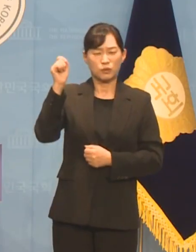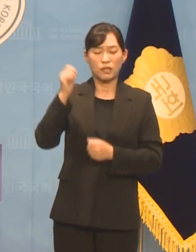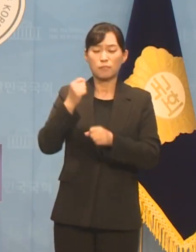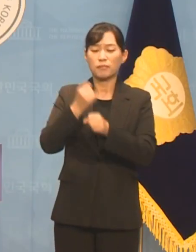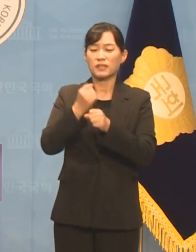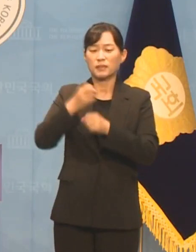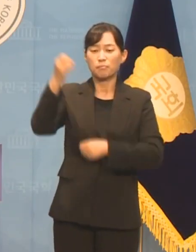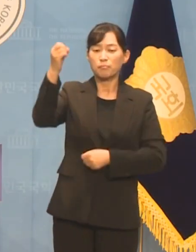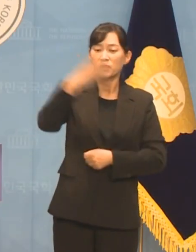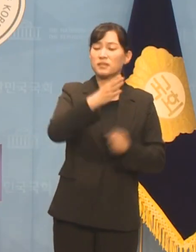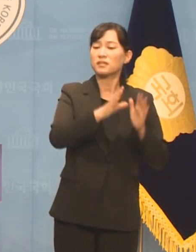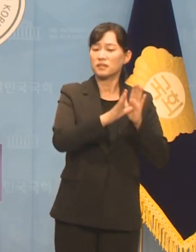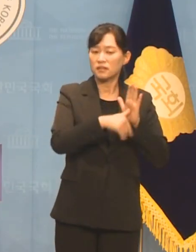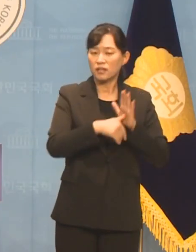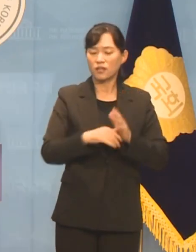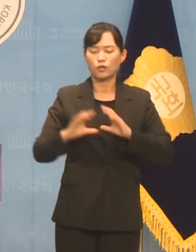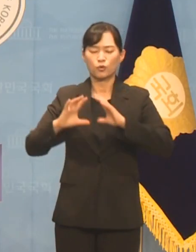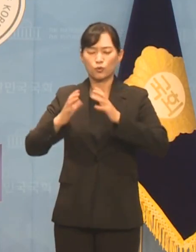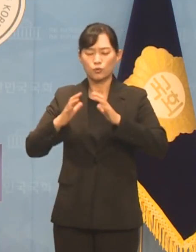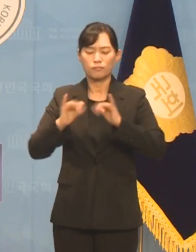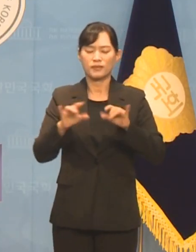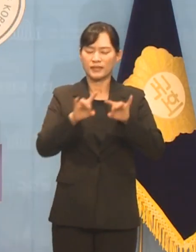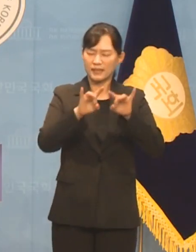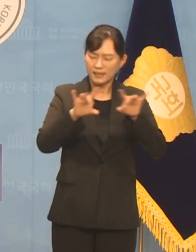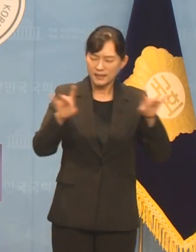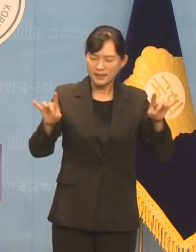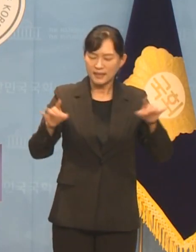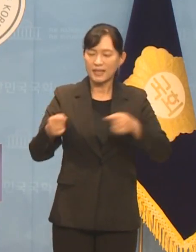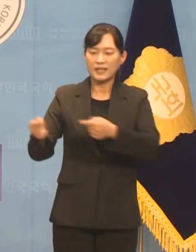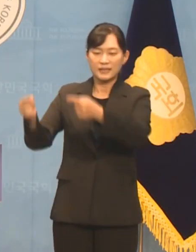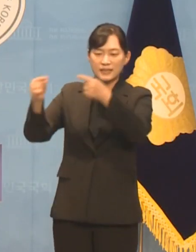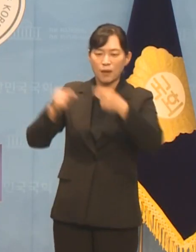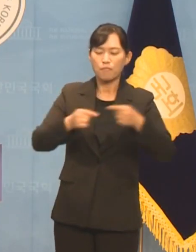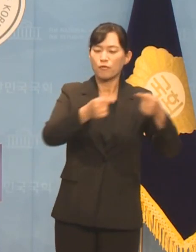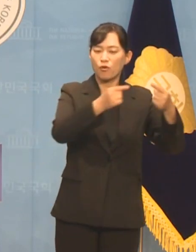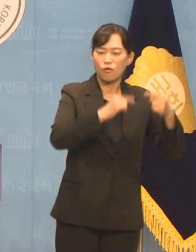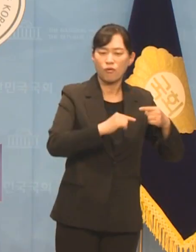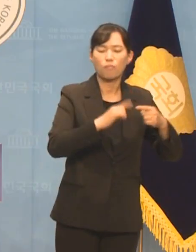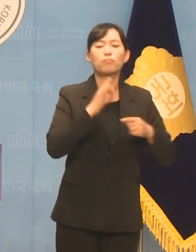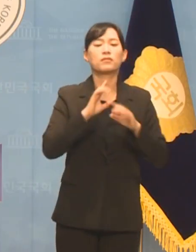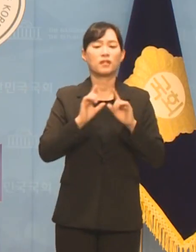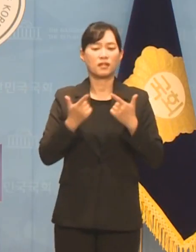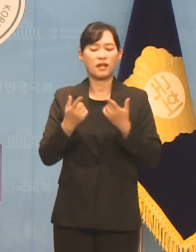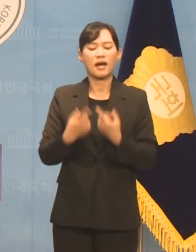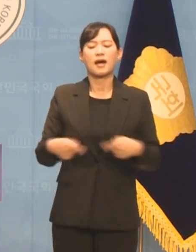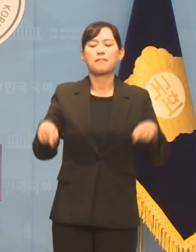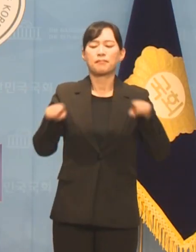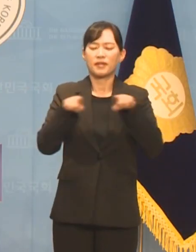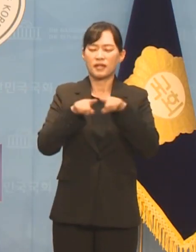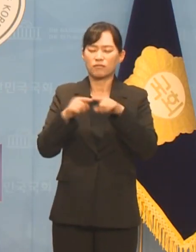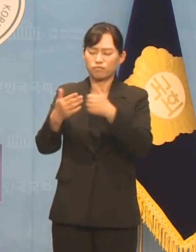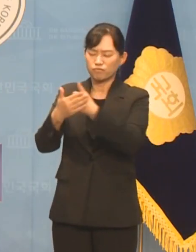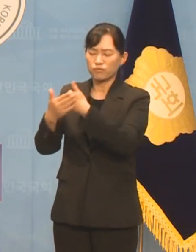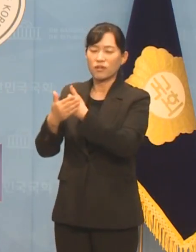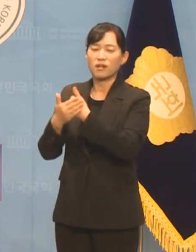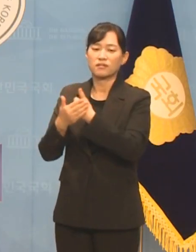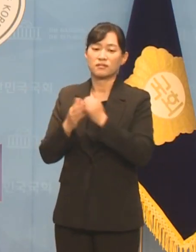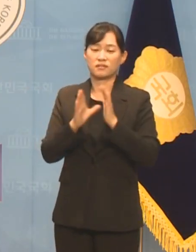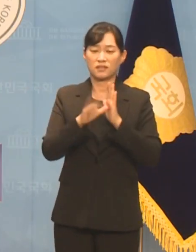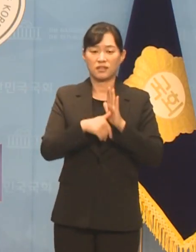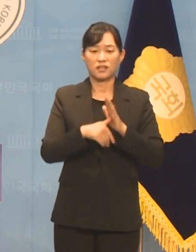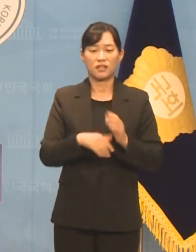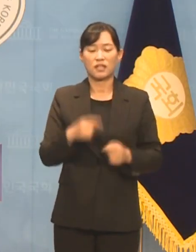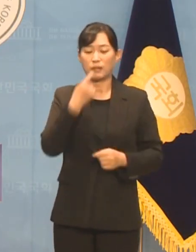빛의 시대입니다. 국민 개개인이 참여를 넘어 함께 기여하는 시대입니다.